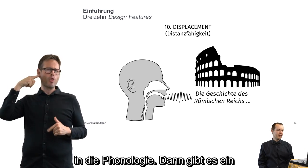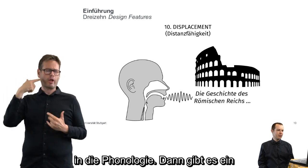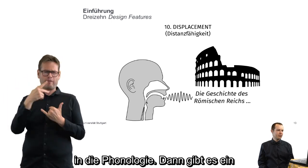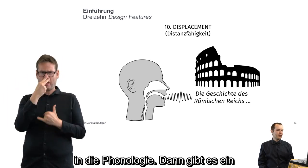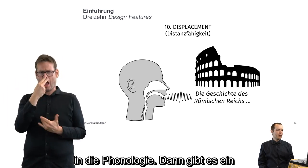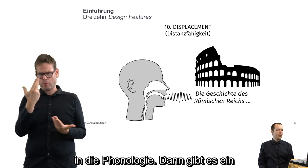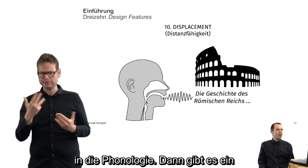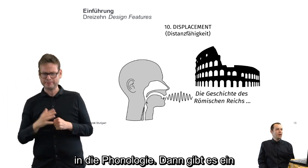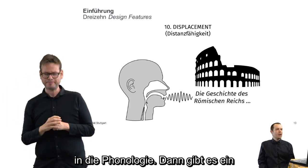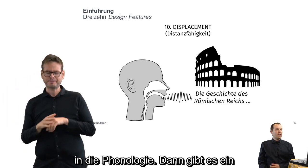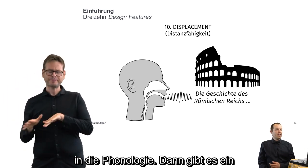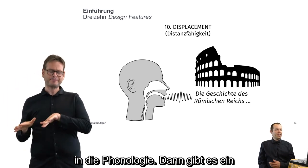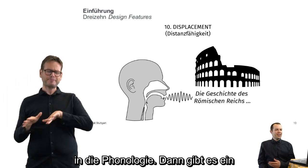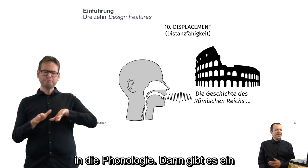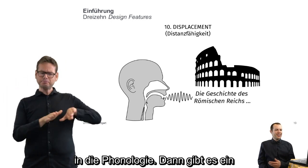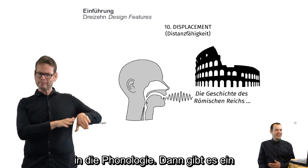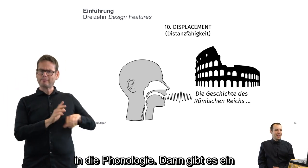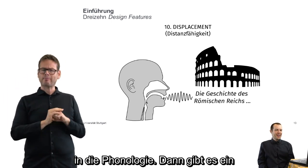Phonologie.